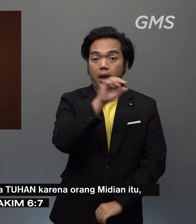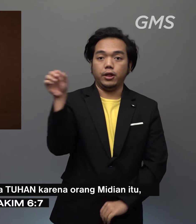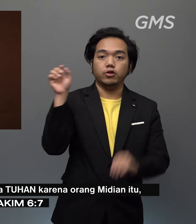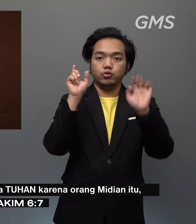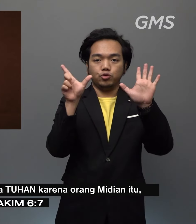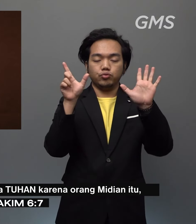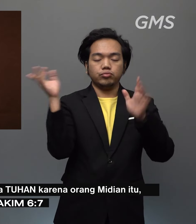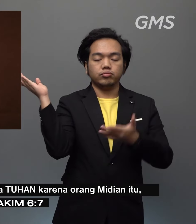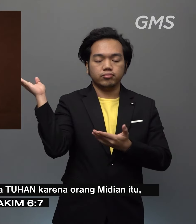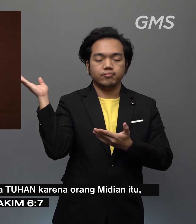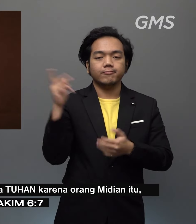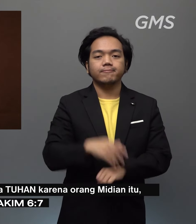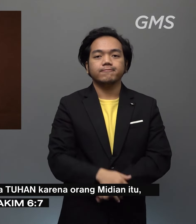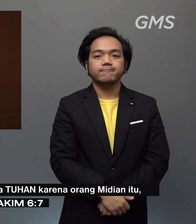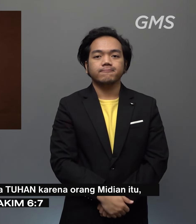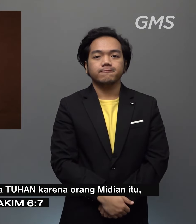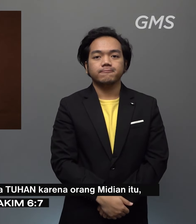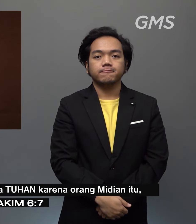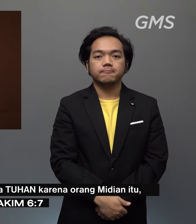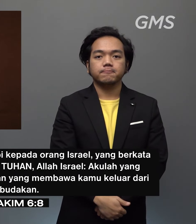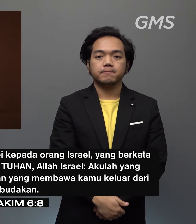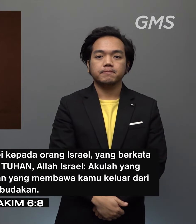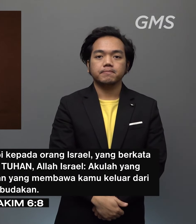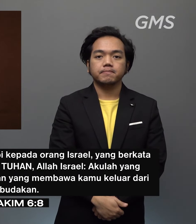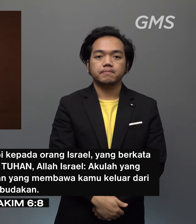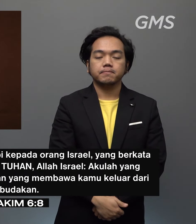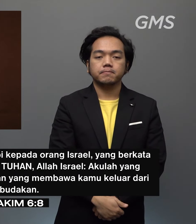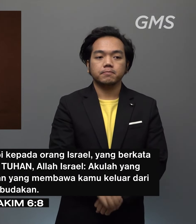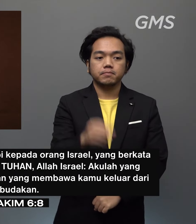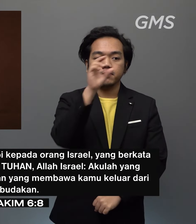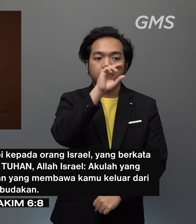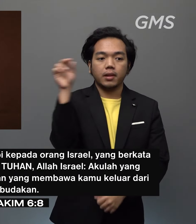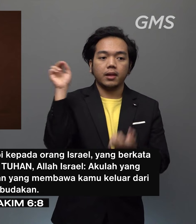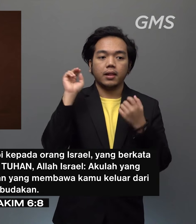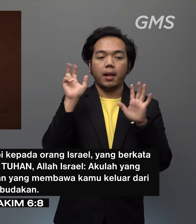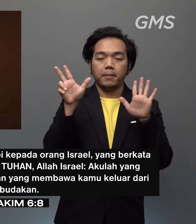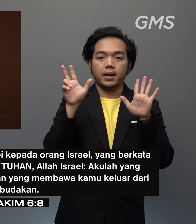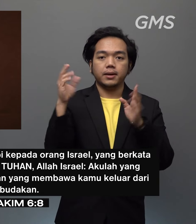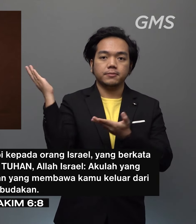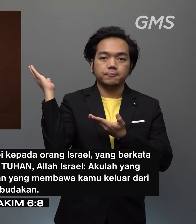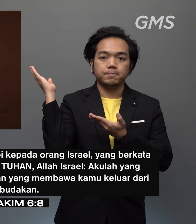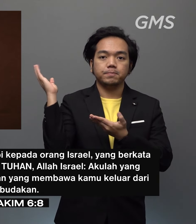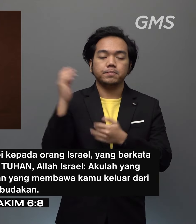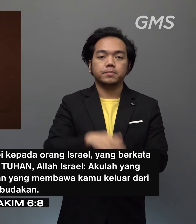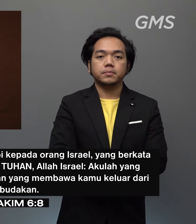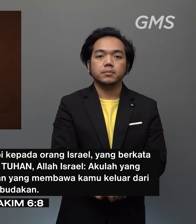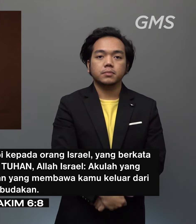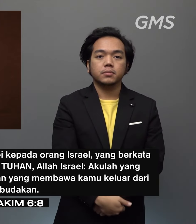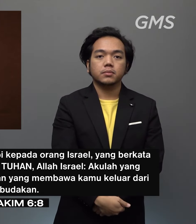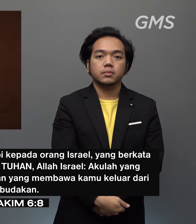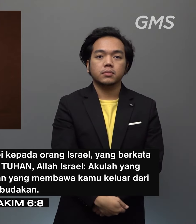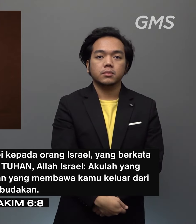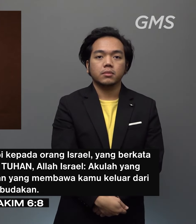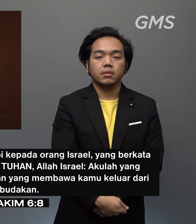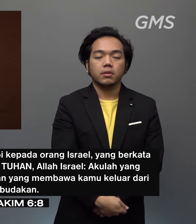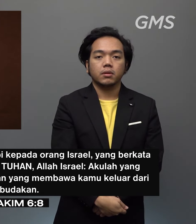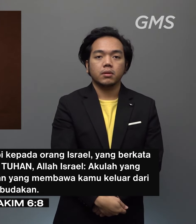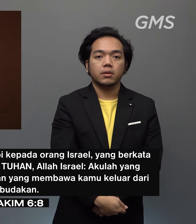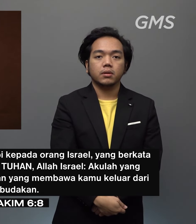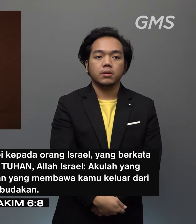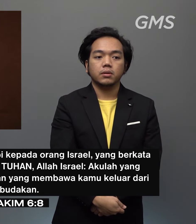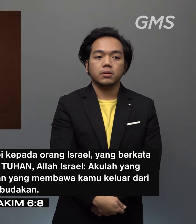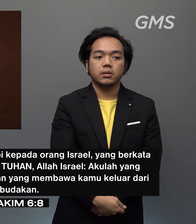Israel berseru kepada Tuhan karena orang Midian itu, maka Tuhan mengutus seorang nabi kepada orang Israel yang